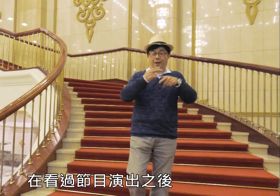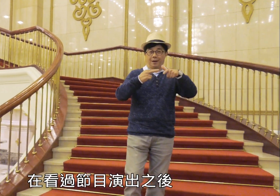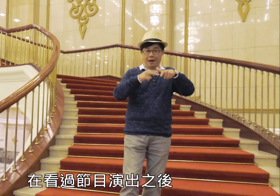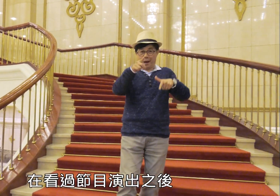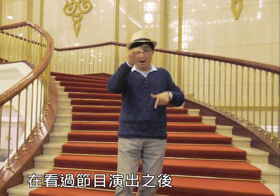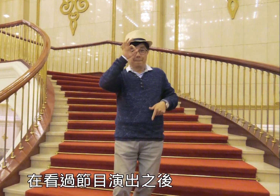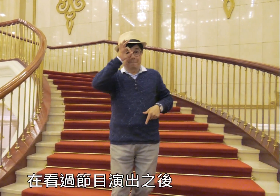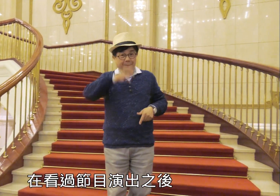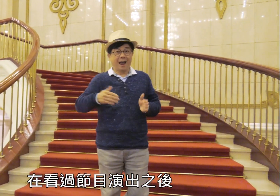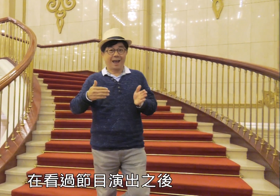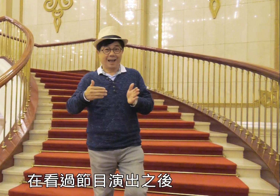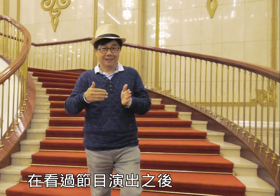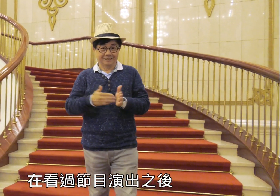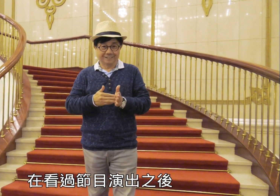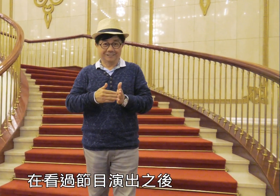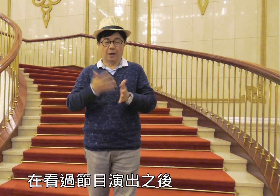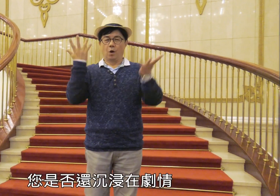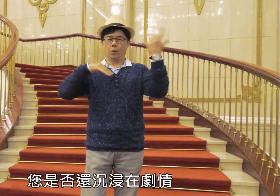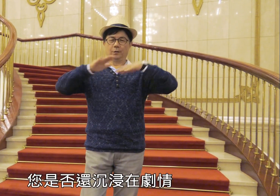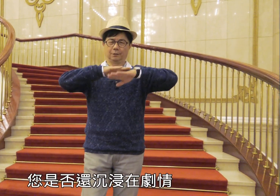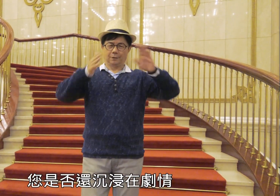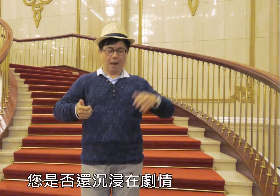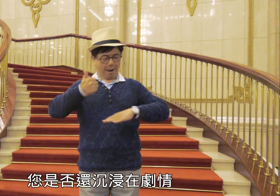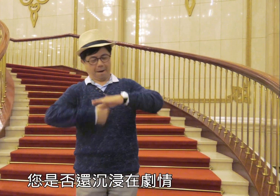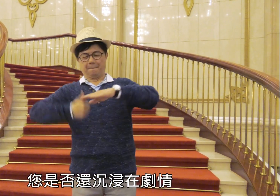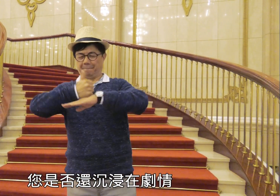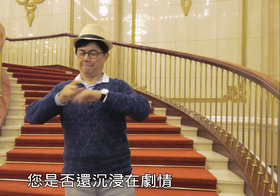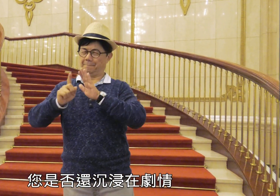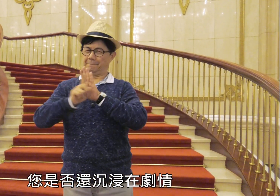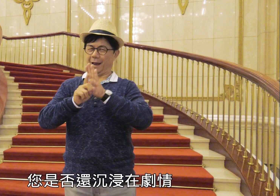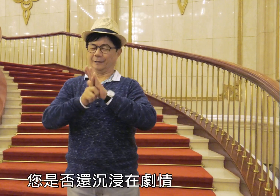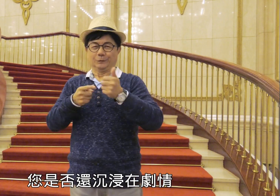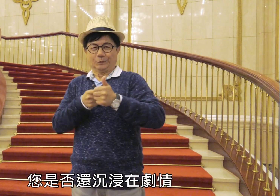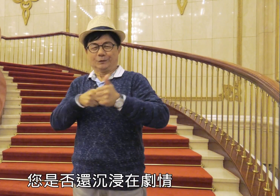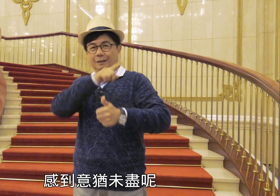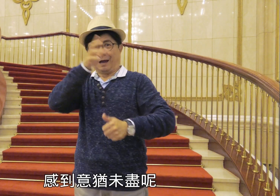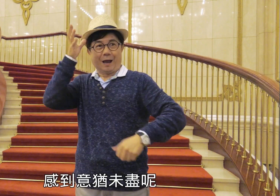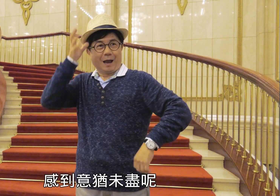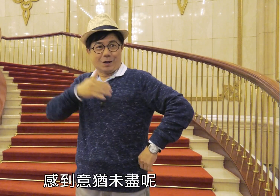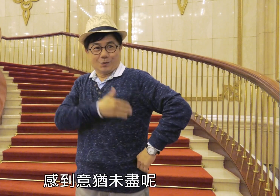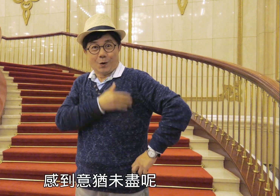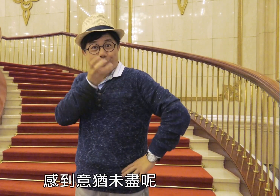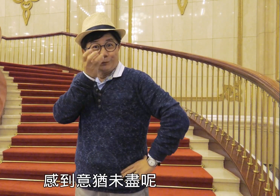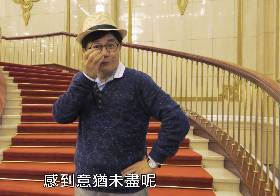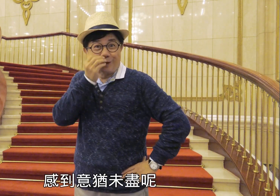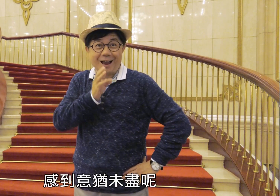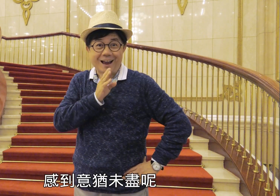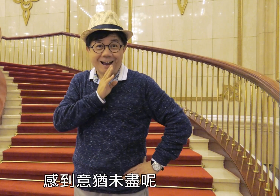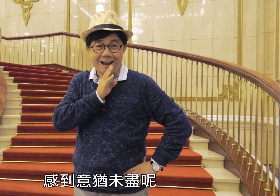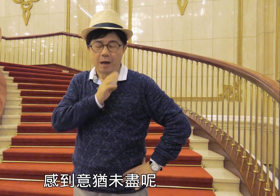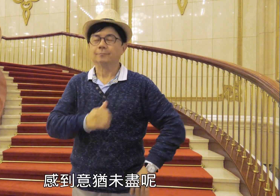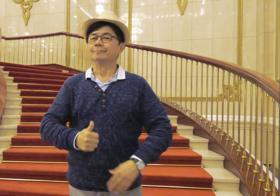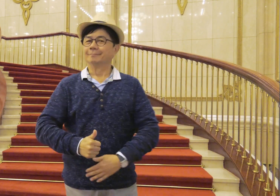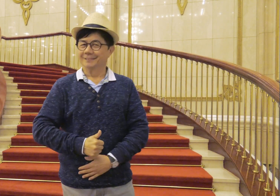在看过节目演出之后啊，您是否还沉浸在剧情感到意犹未尽